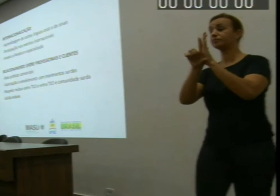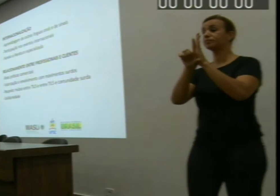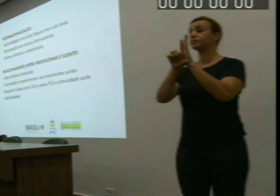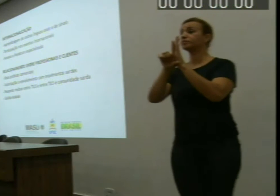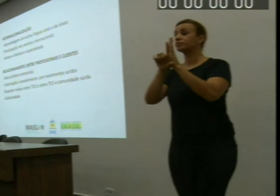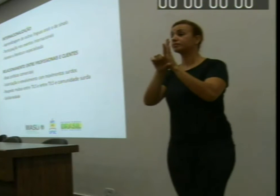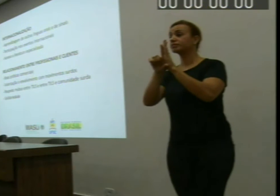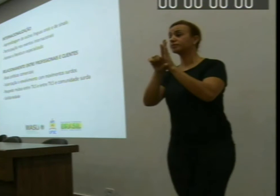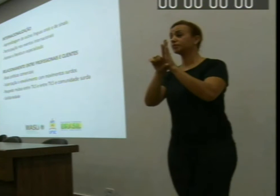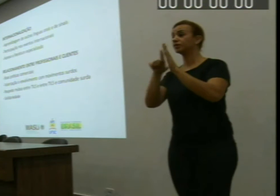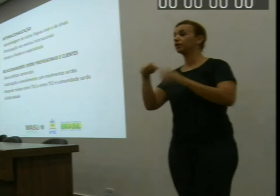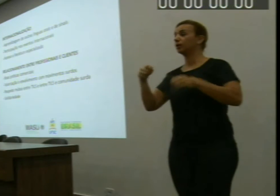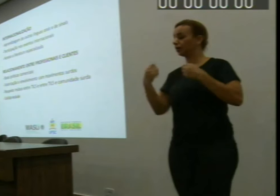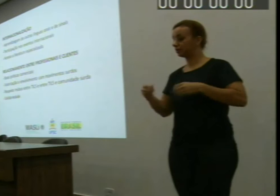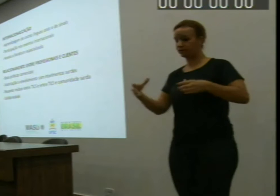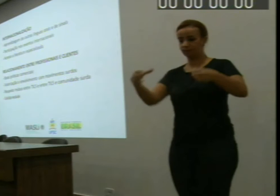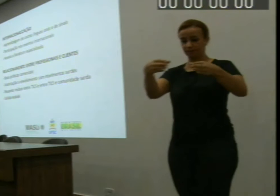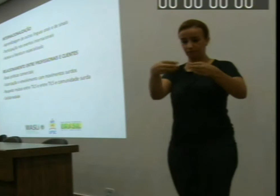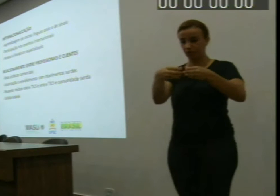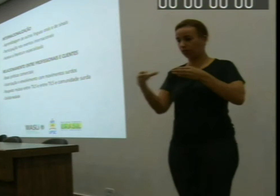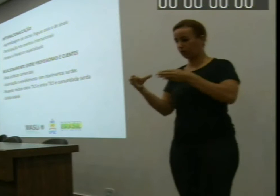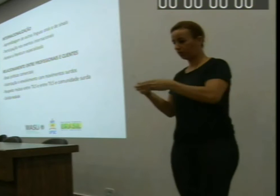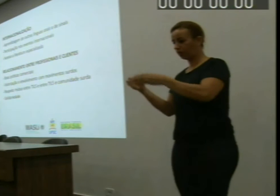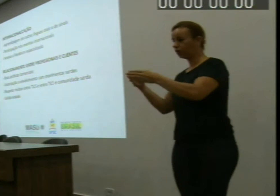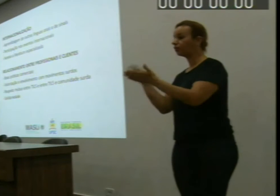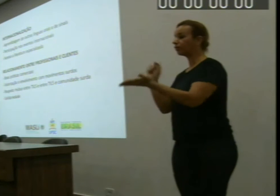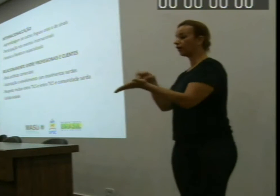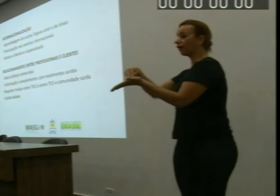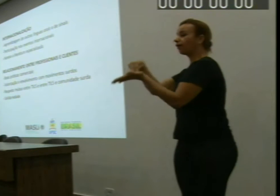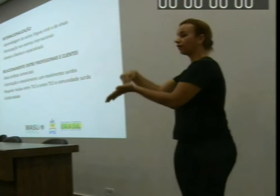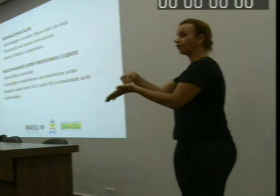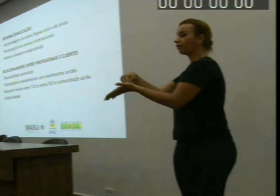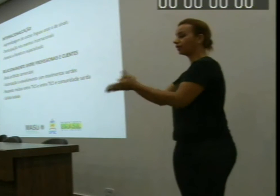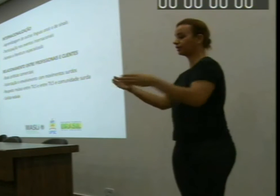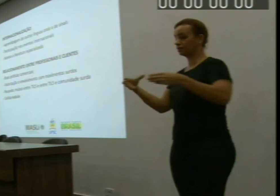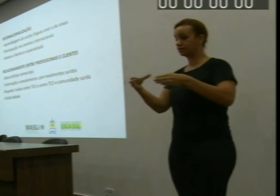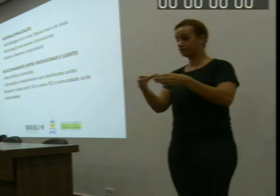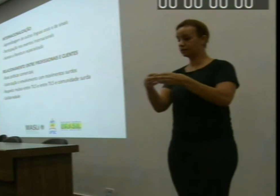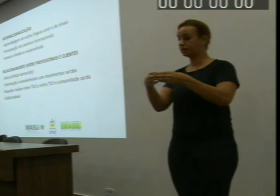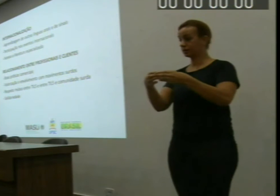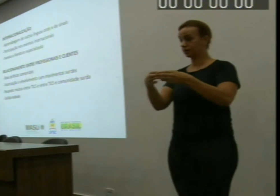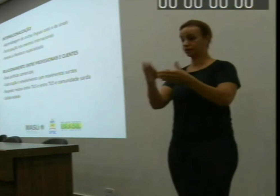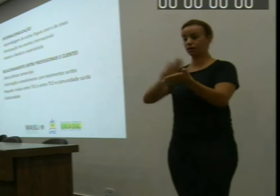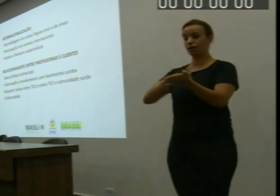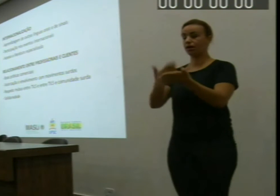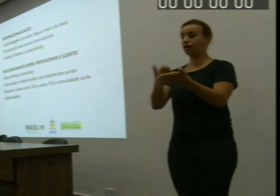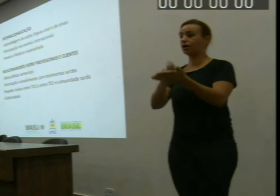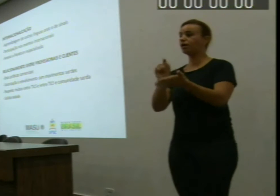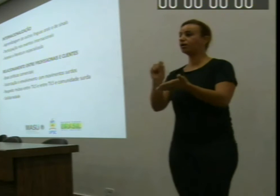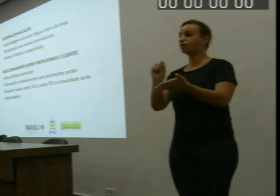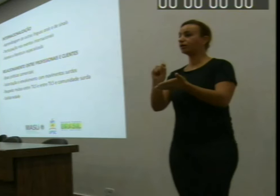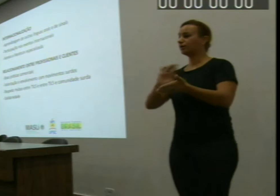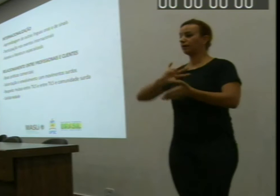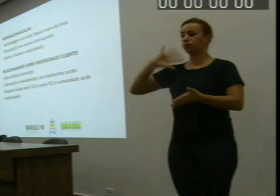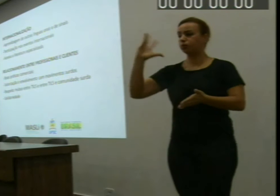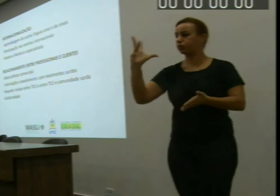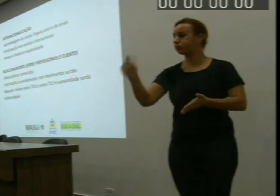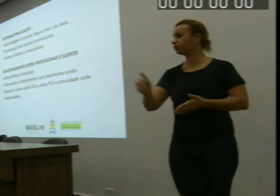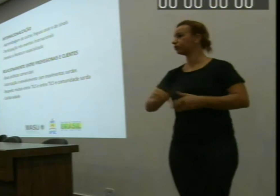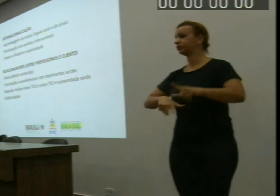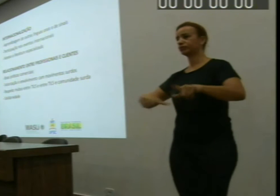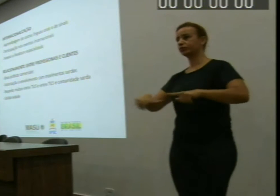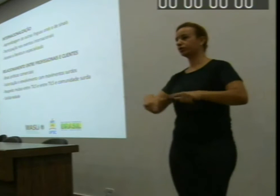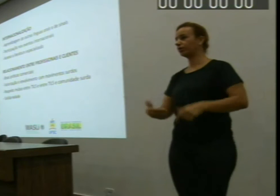as centrais e fomentar o o a ideia de centralizar as interpretações para os serviços para todos os serviços